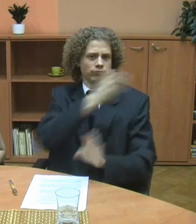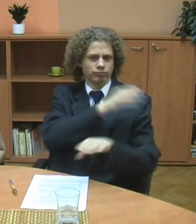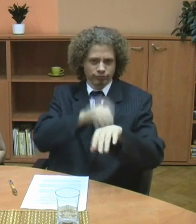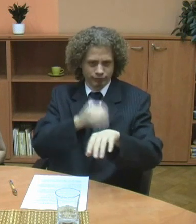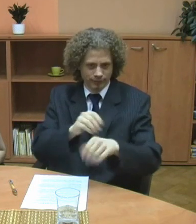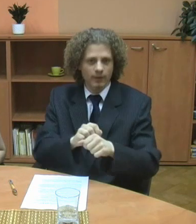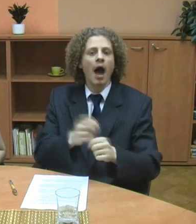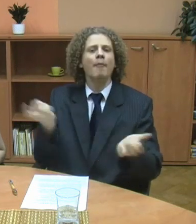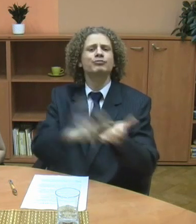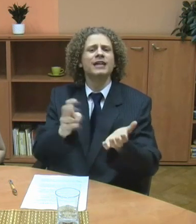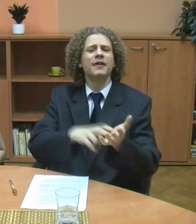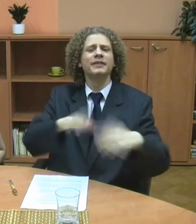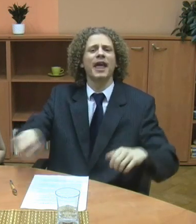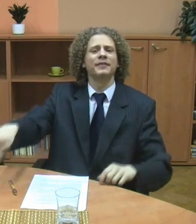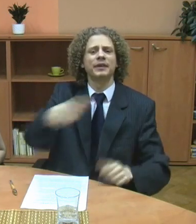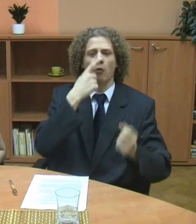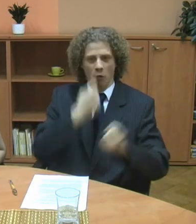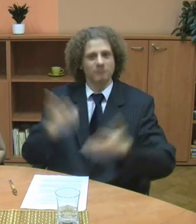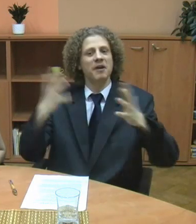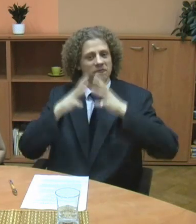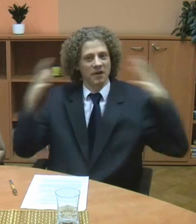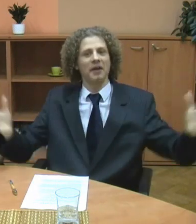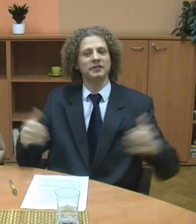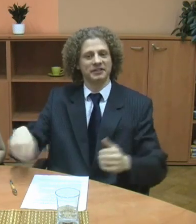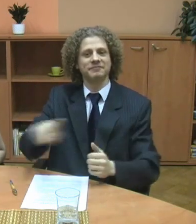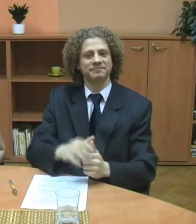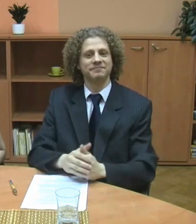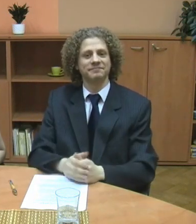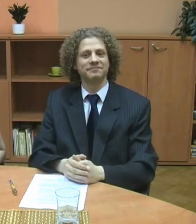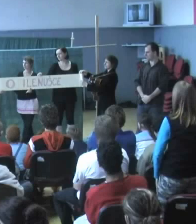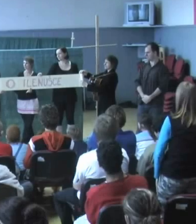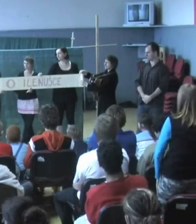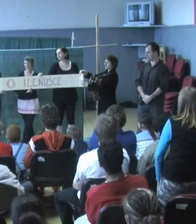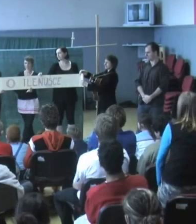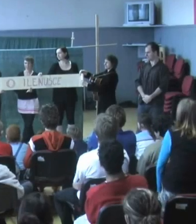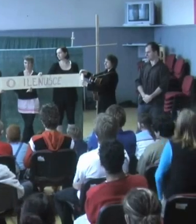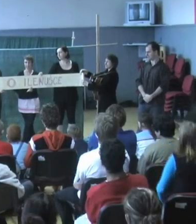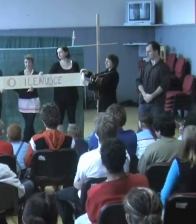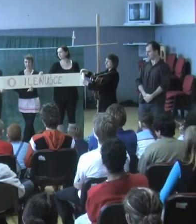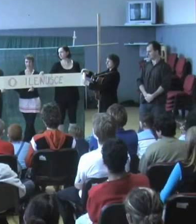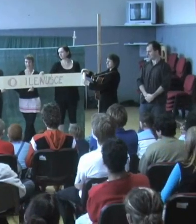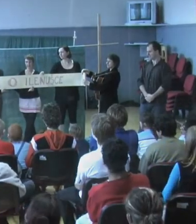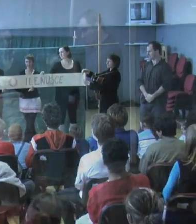minulém pravodajství. Představení mělo u dětí velký úspěch. Látka.